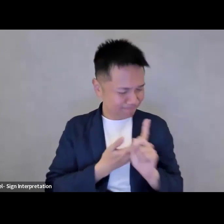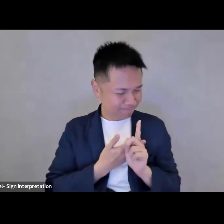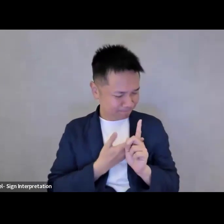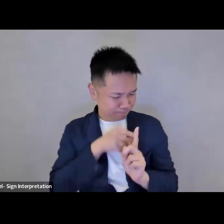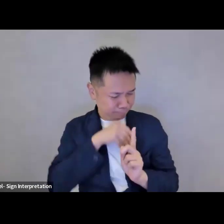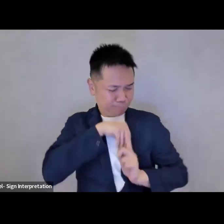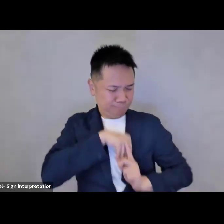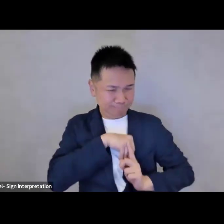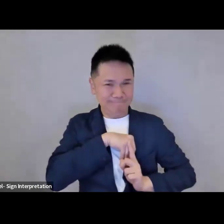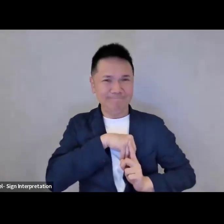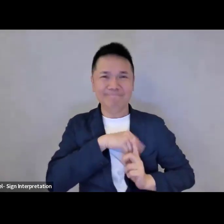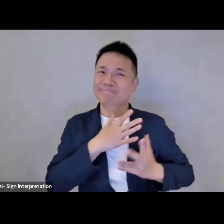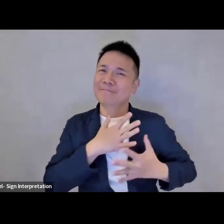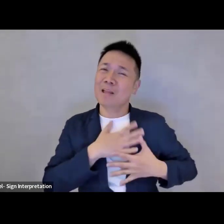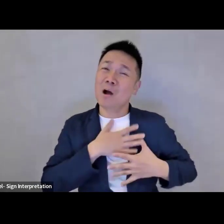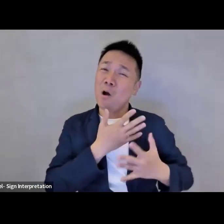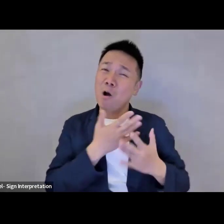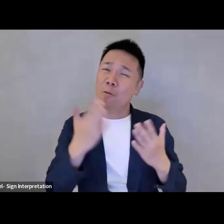把他自己奉献给我们，